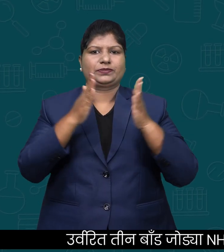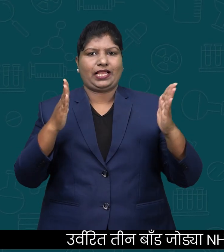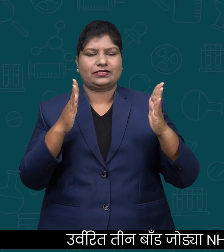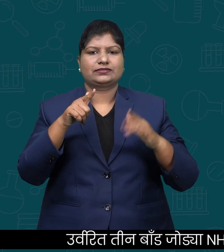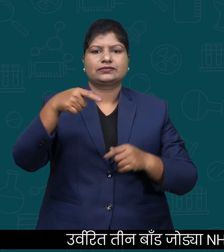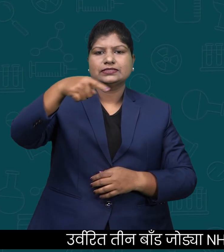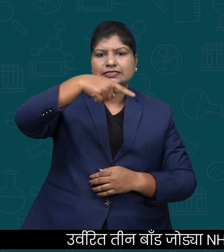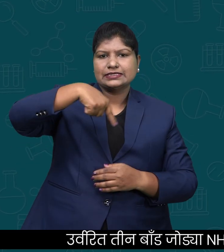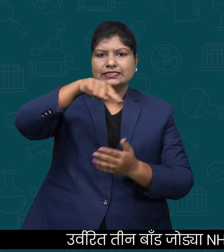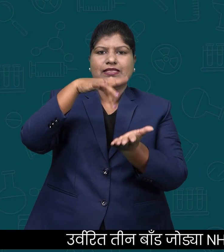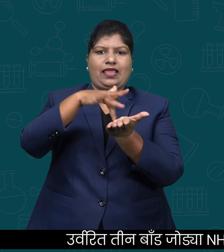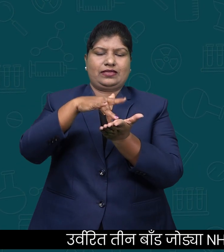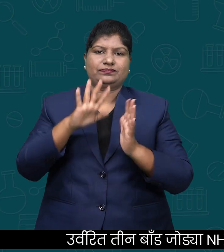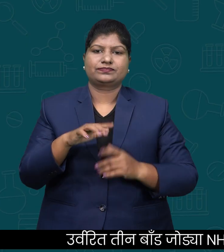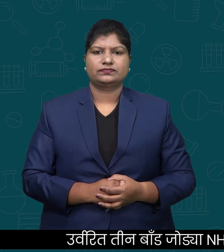तुलनेने जवळ येतात.